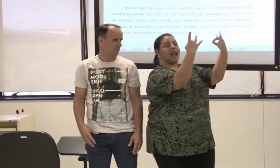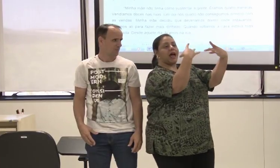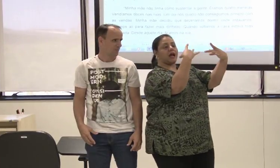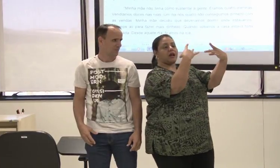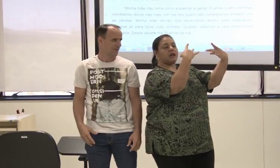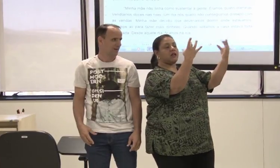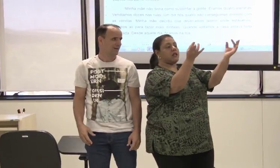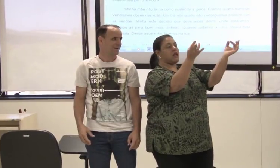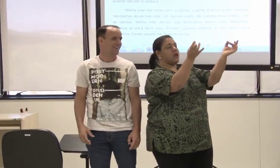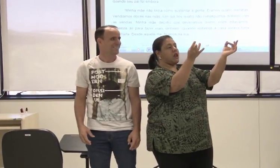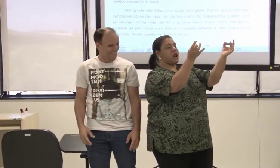Larga.